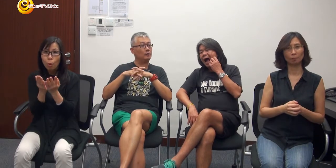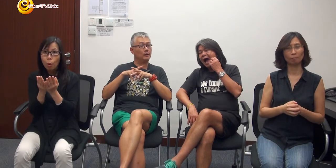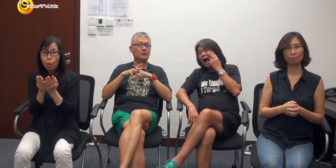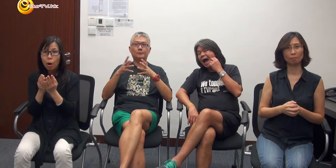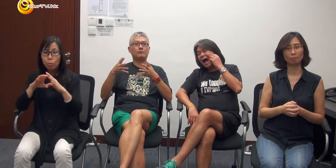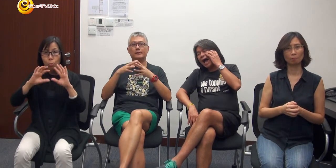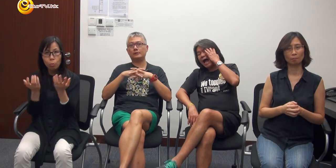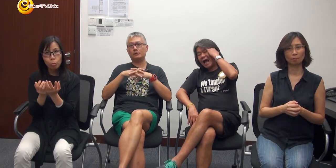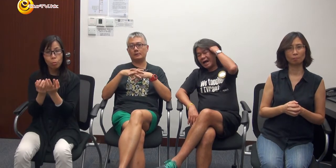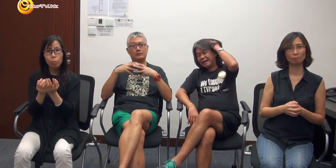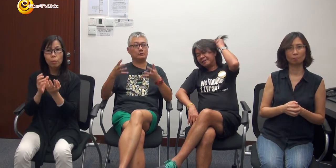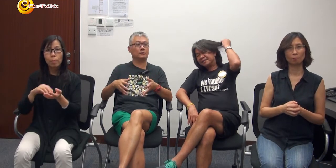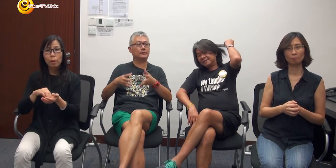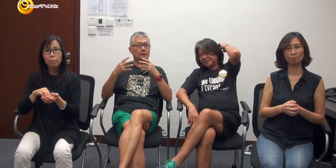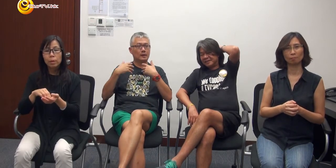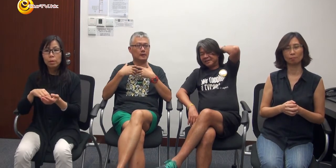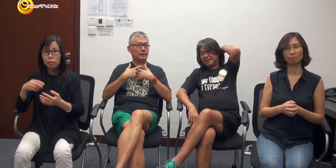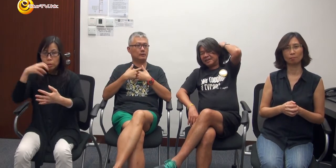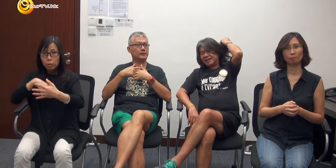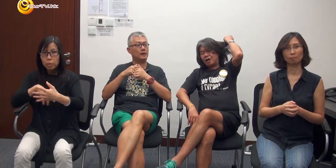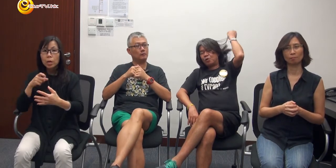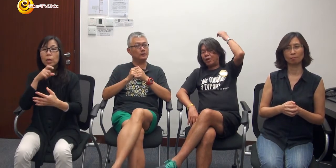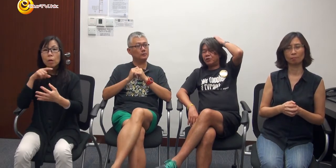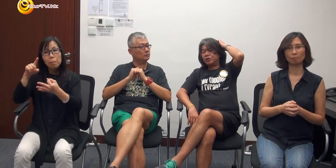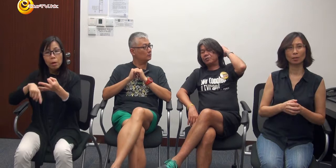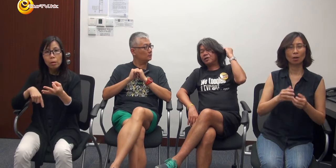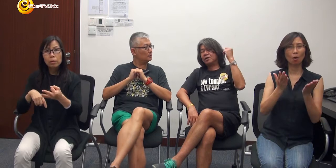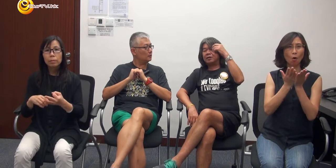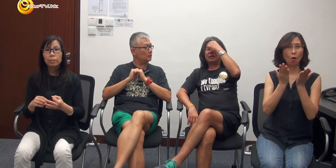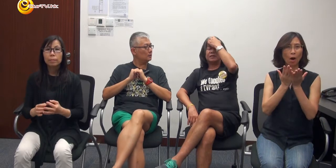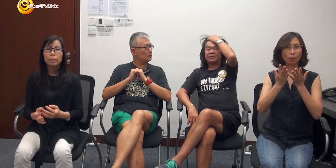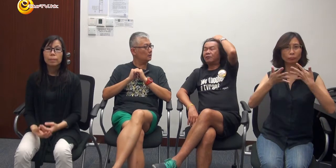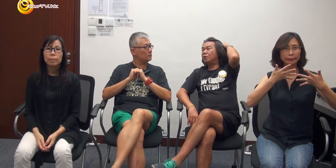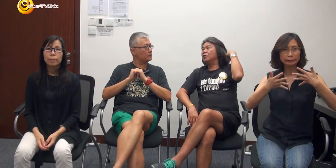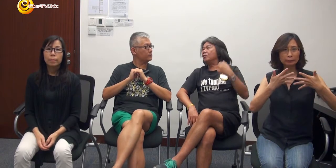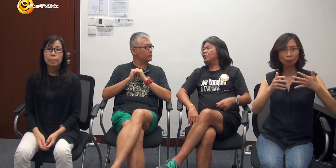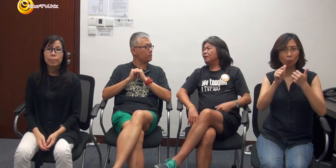委員。咁譬如話有啲院校就叫校董啊嘛。咁樣港大叫校務 委員咁樣。立法會議員有冇啊？